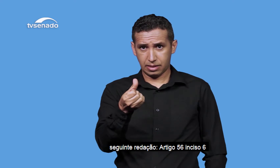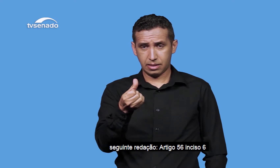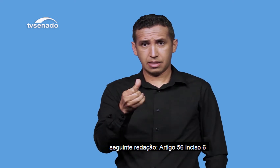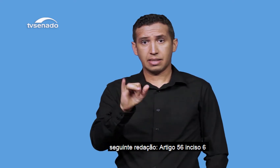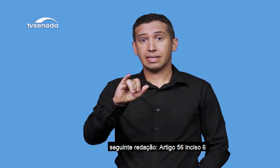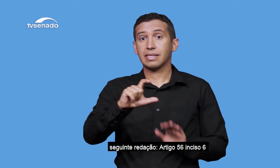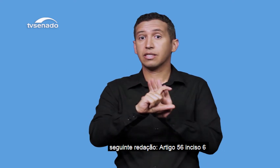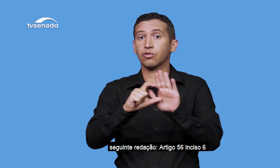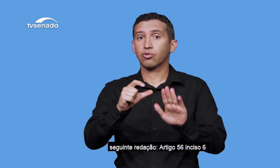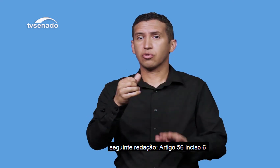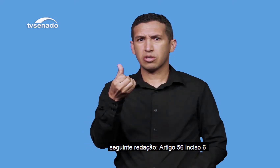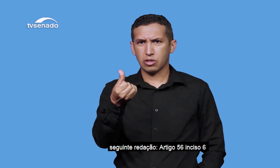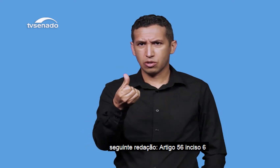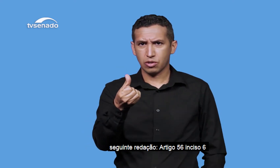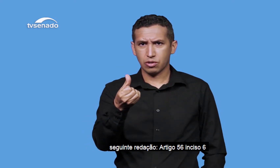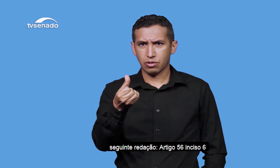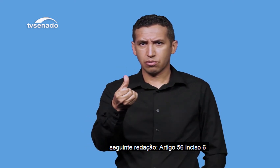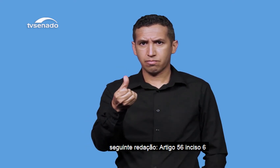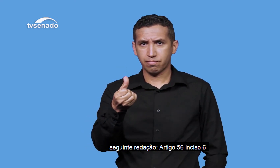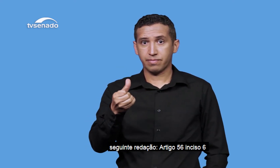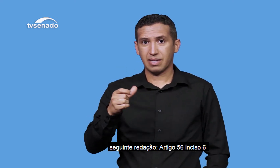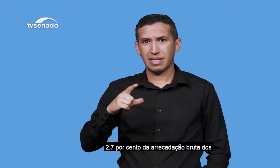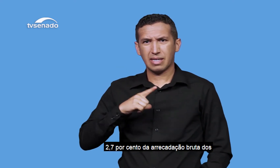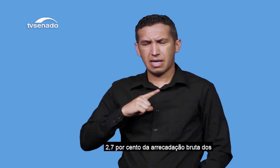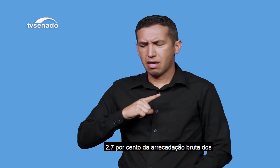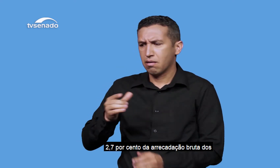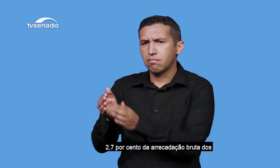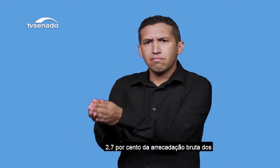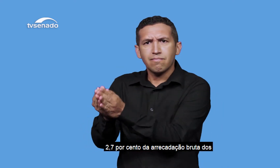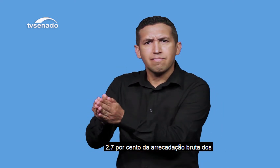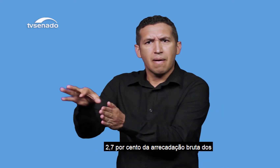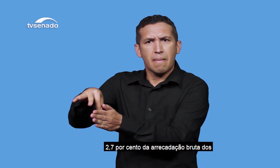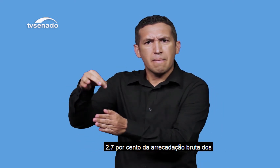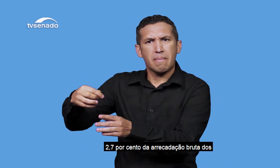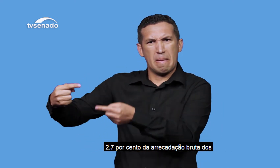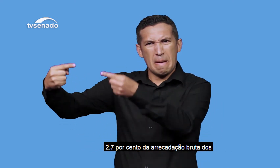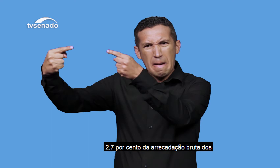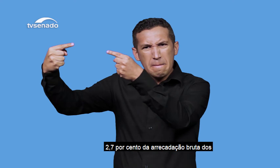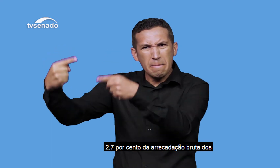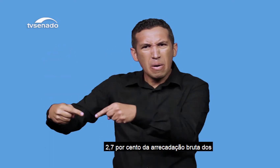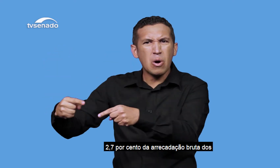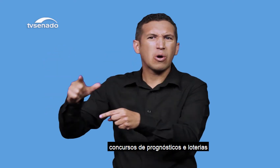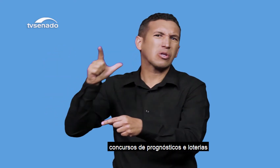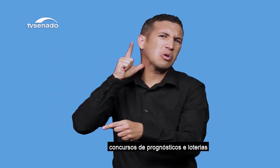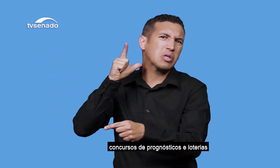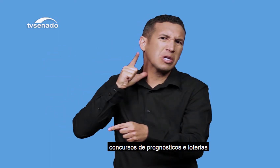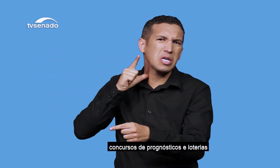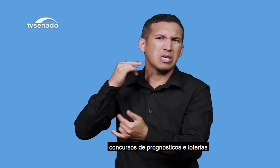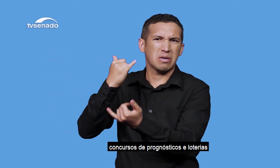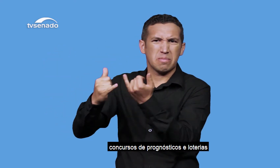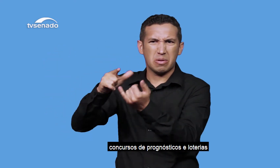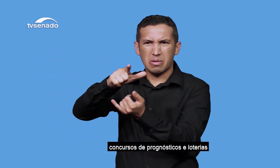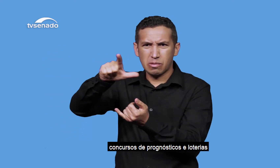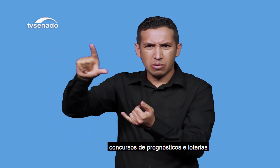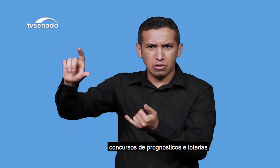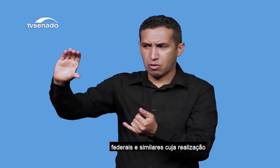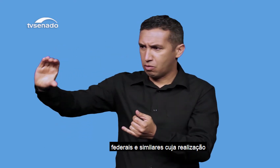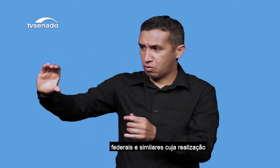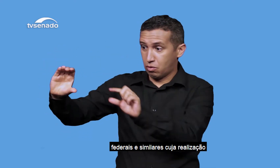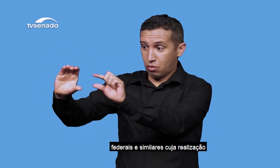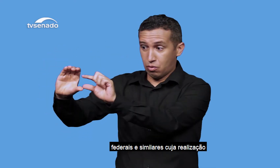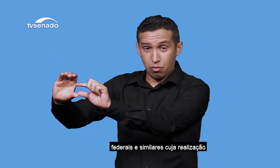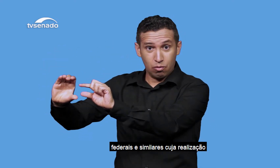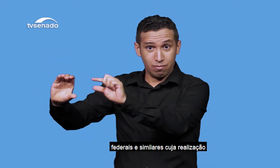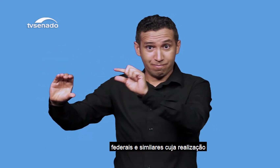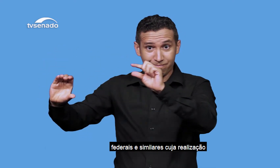6 2,7 por cento da arrecadação bruta dos concursos de prognósticos e loterias